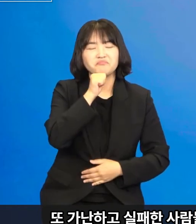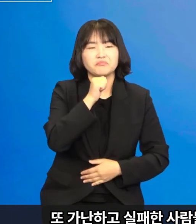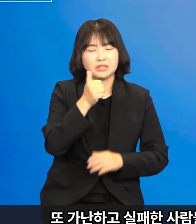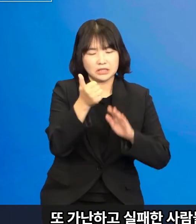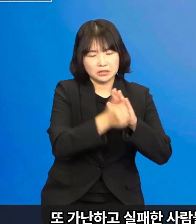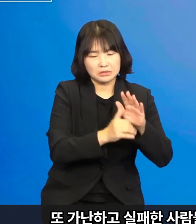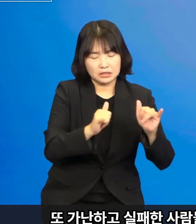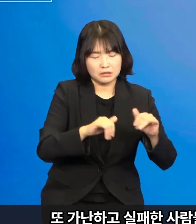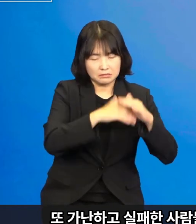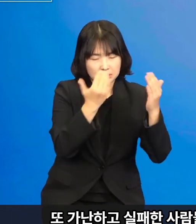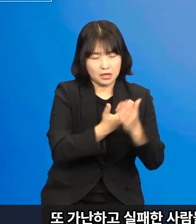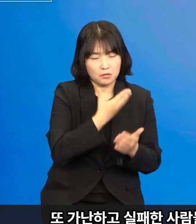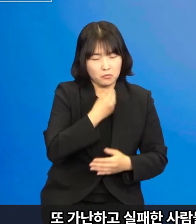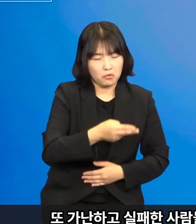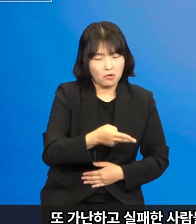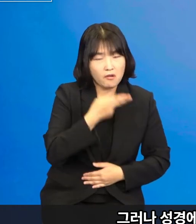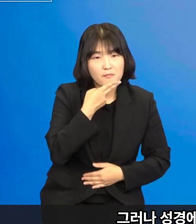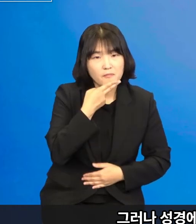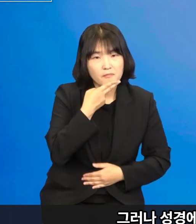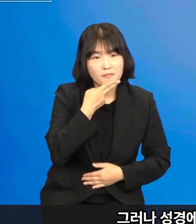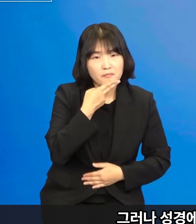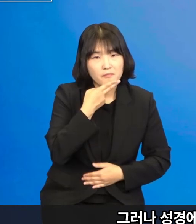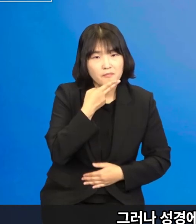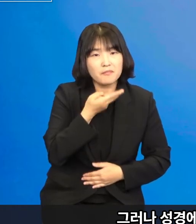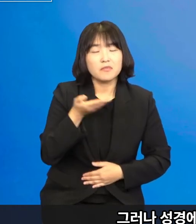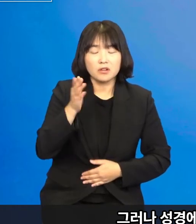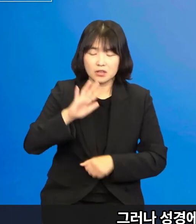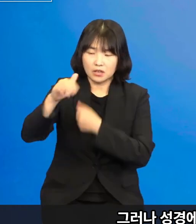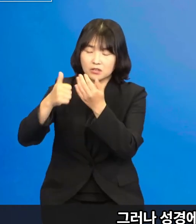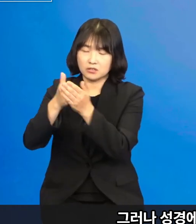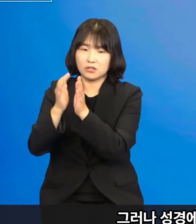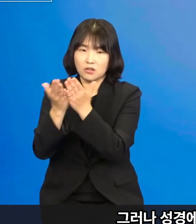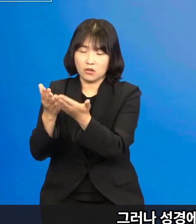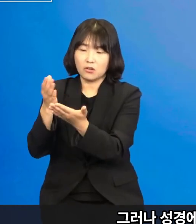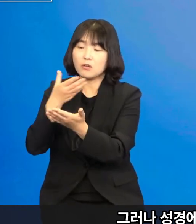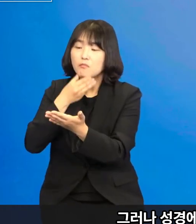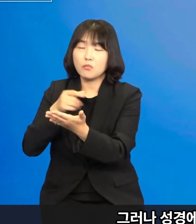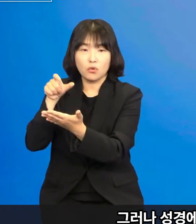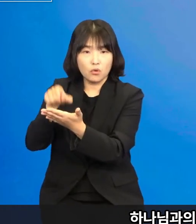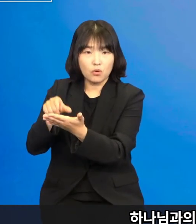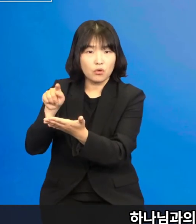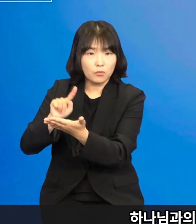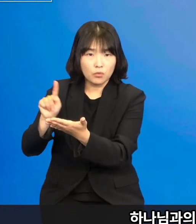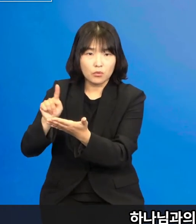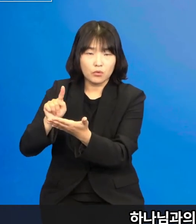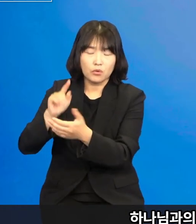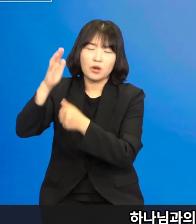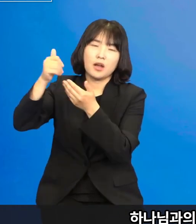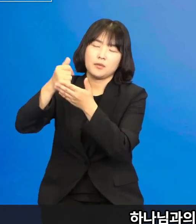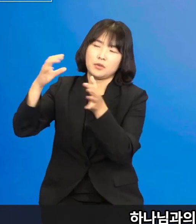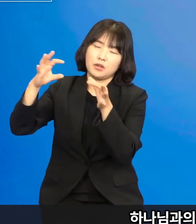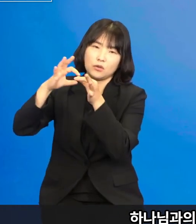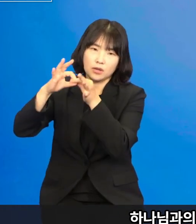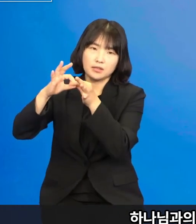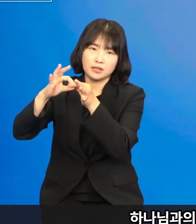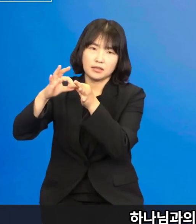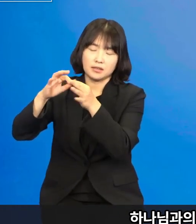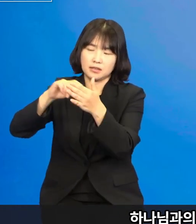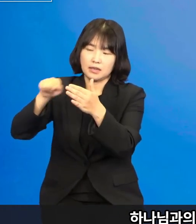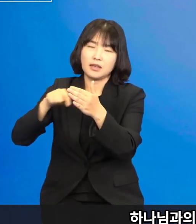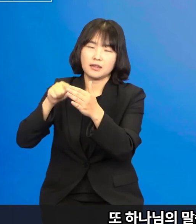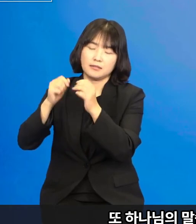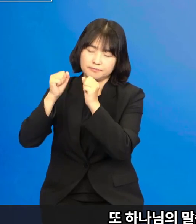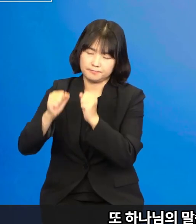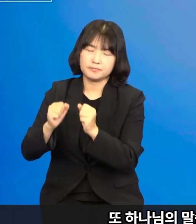복이 없는 사람일 것입니다. 그러나 성경에서 말하는 진정한 복은 하나님과의 관계 안에 있는